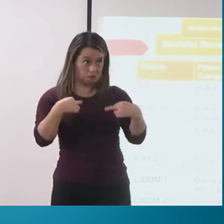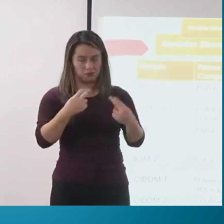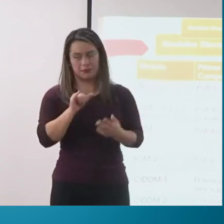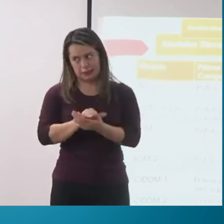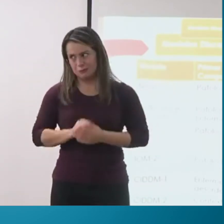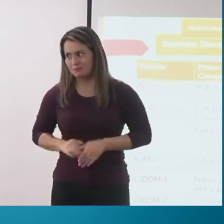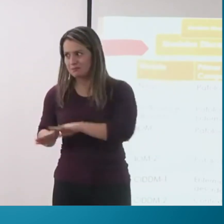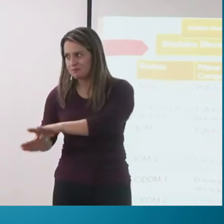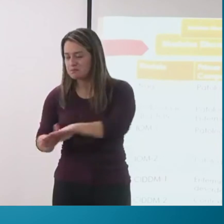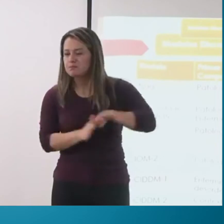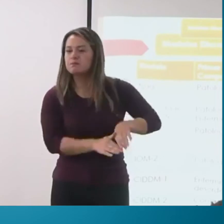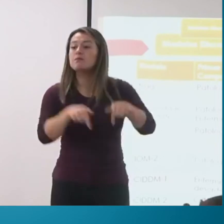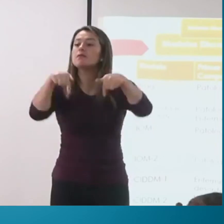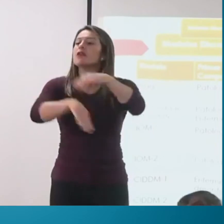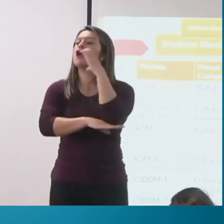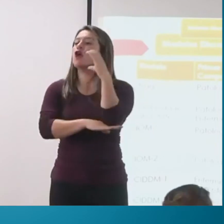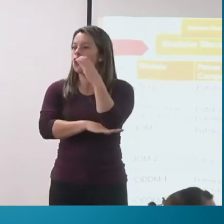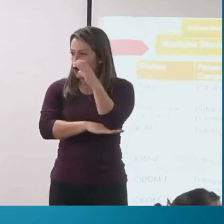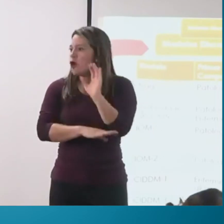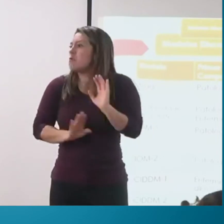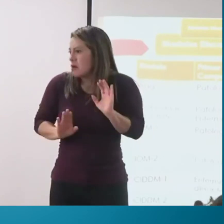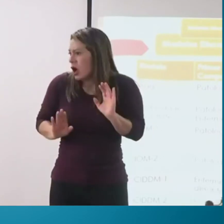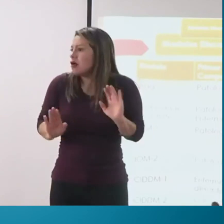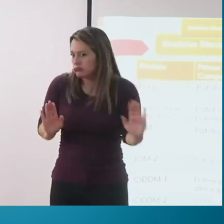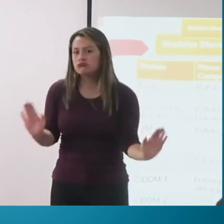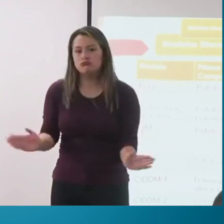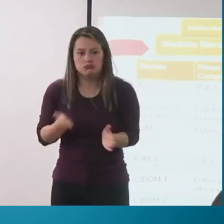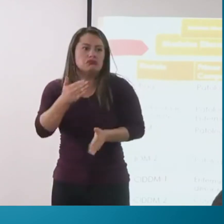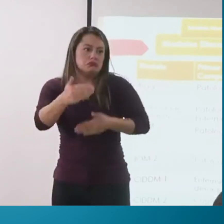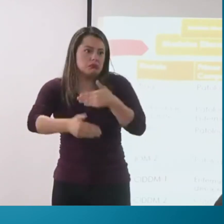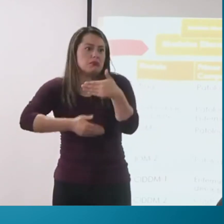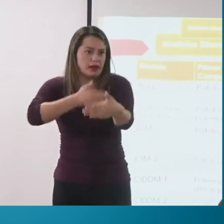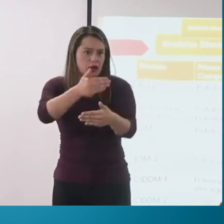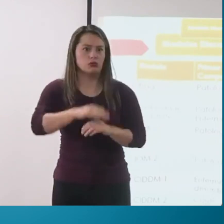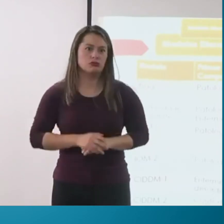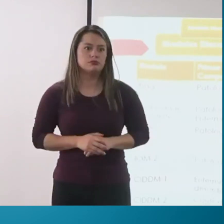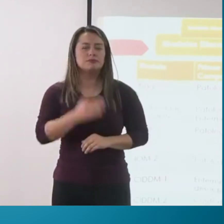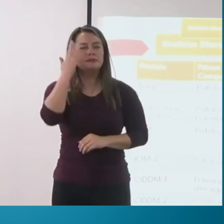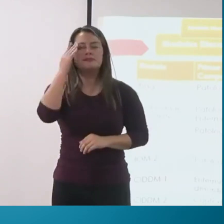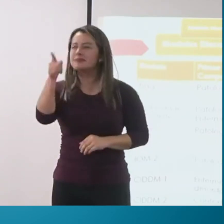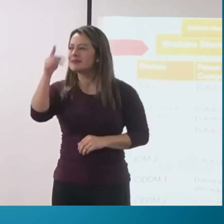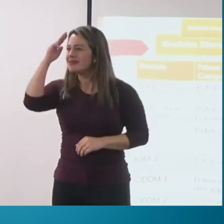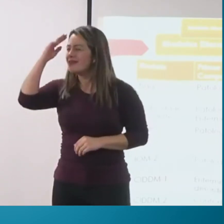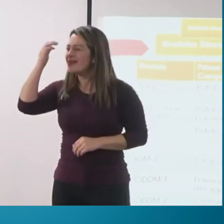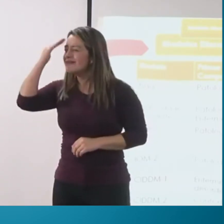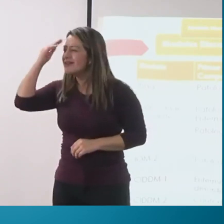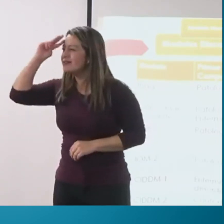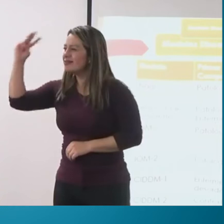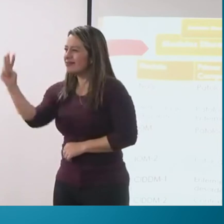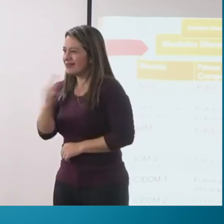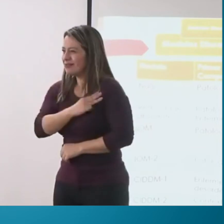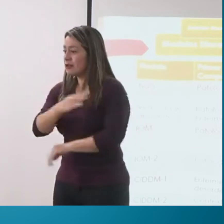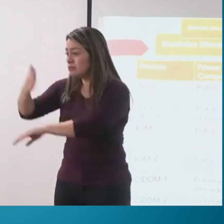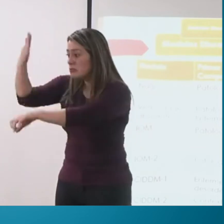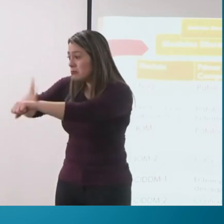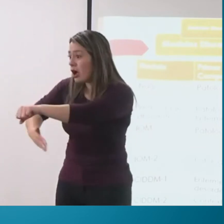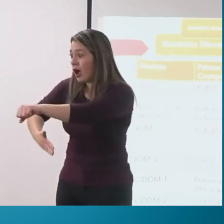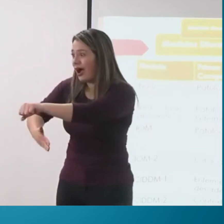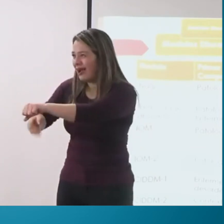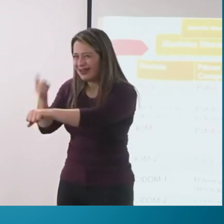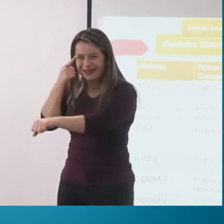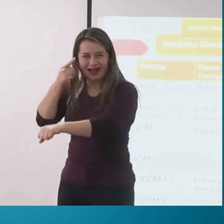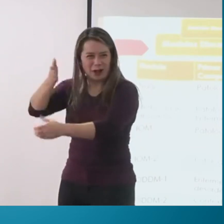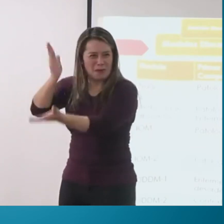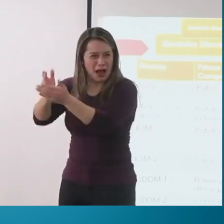hemos avanzado a pensar que la discapacidad está en el cuerpo. El manual de las fuerzas militares decía, perdí una mano, le doy tanta plata, perdí un ojo, y